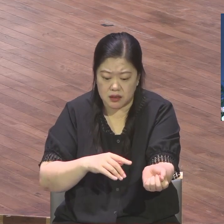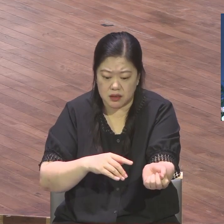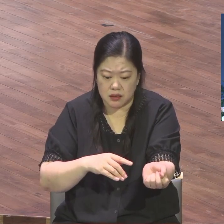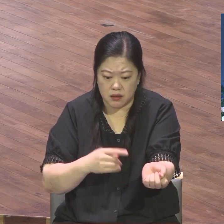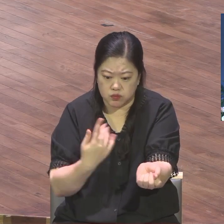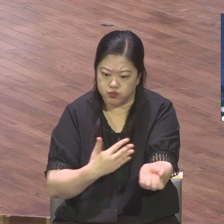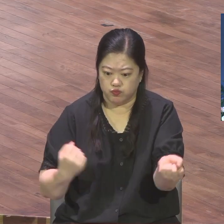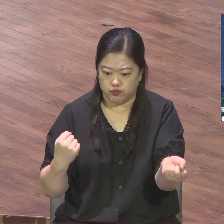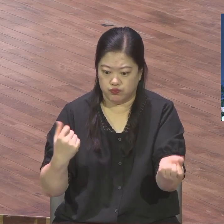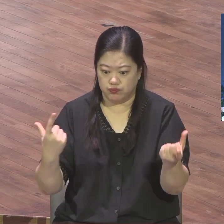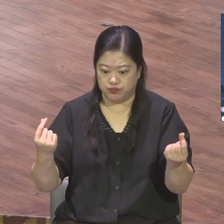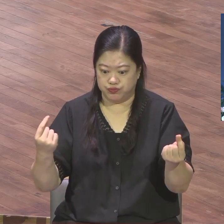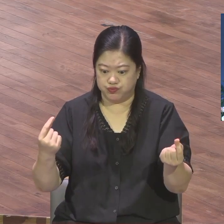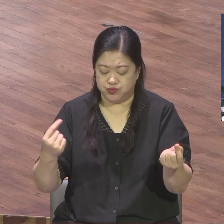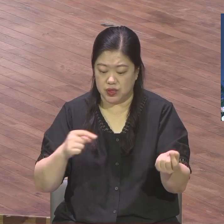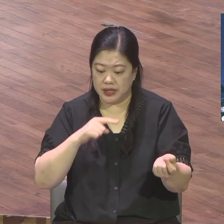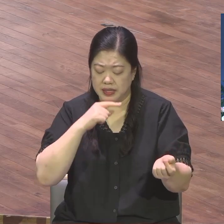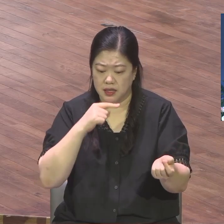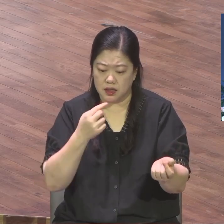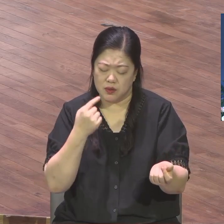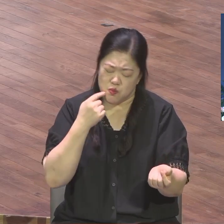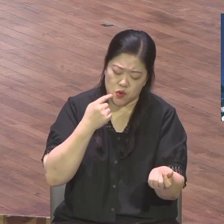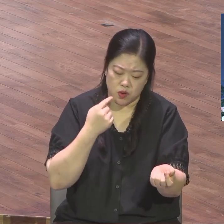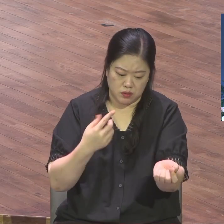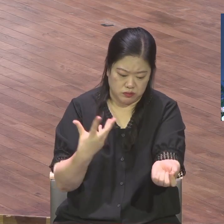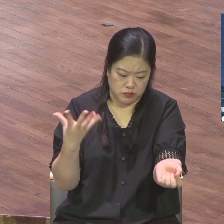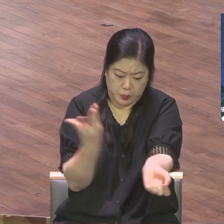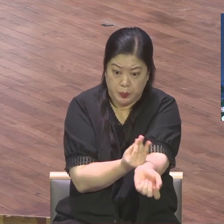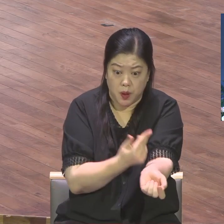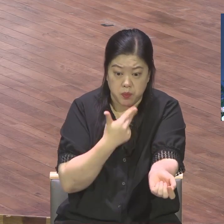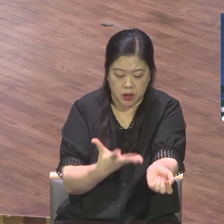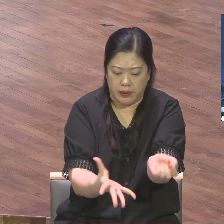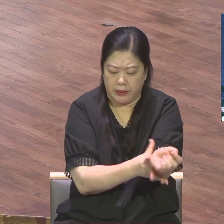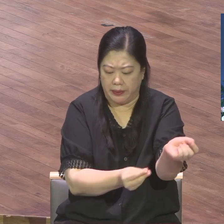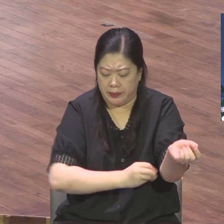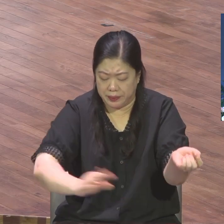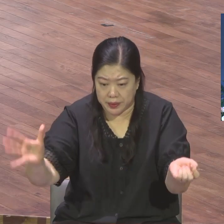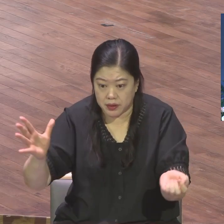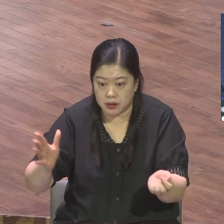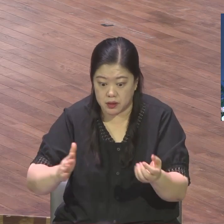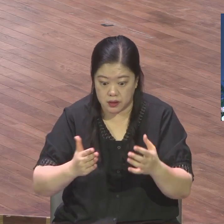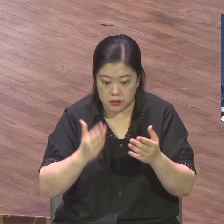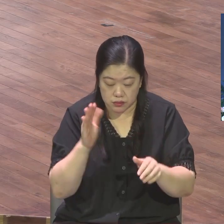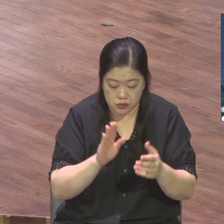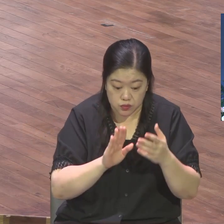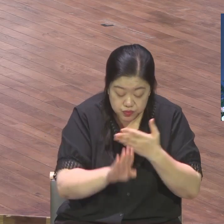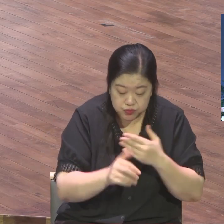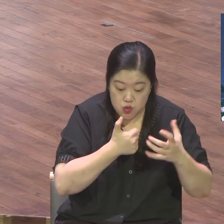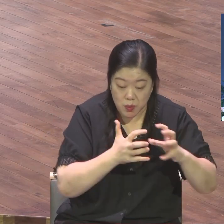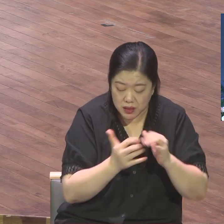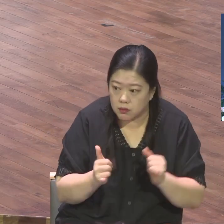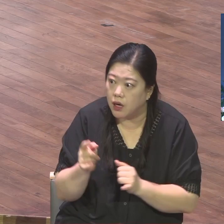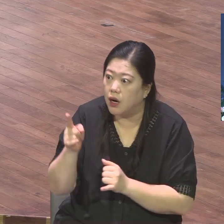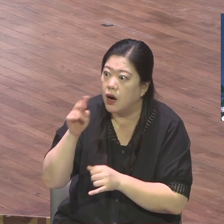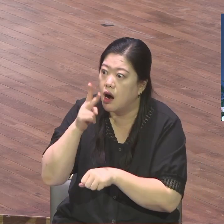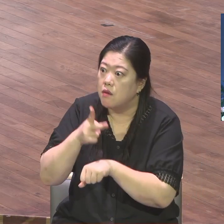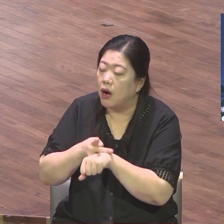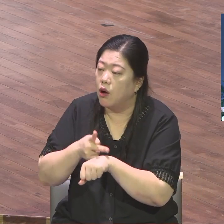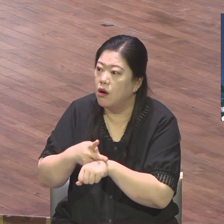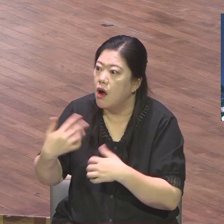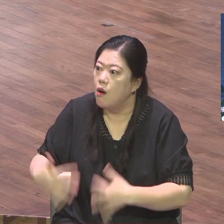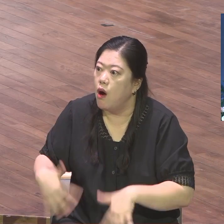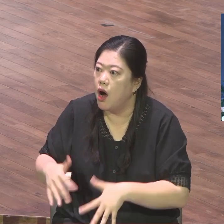아니하고 전도자 복음을 증거하는 전도자를 그 발걸음을 지키시고 인도하시고 보호하신다는